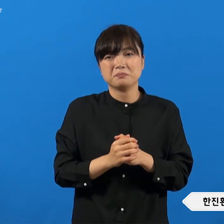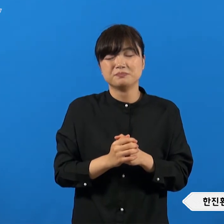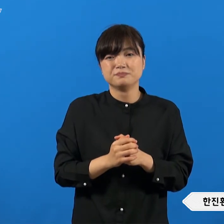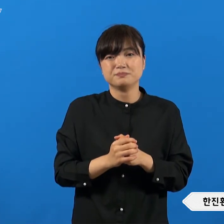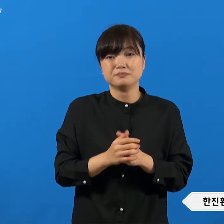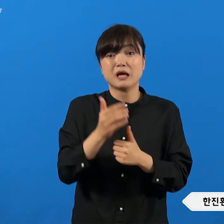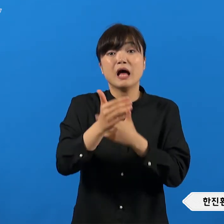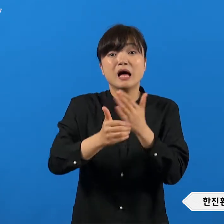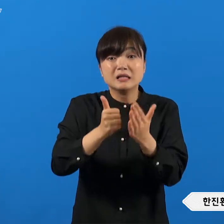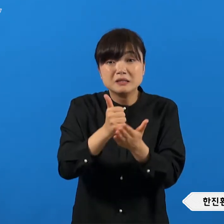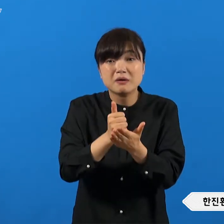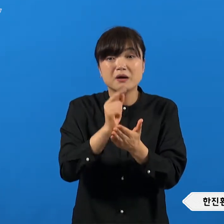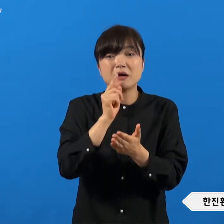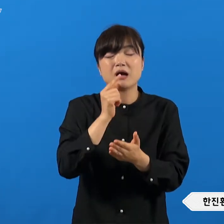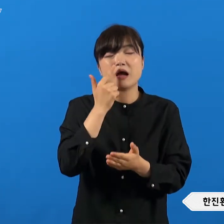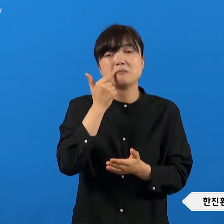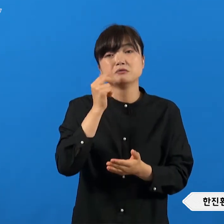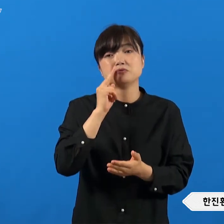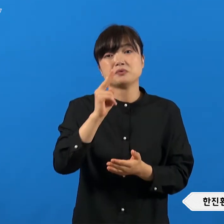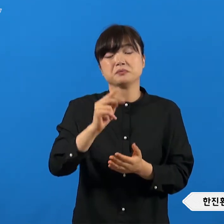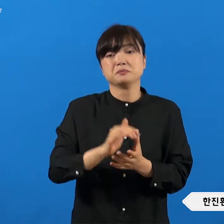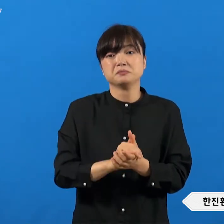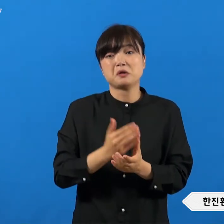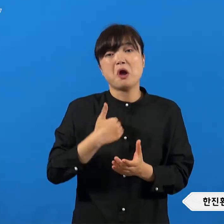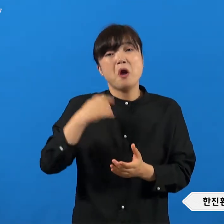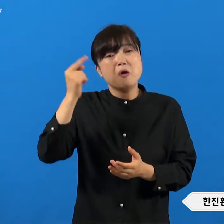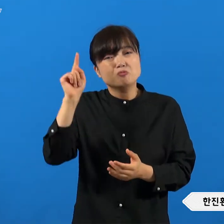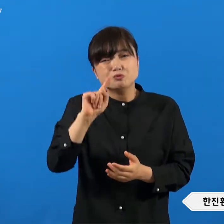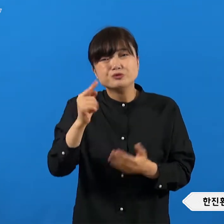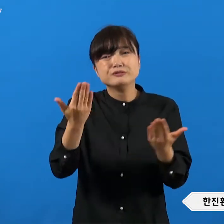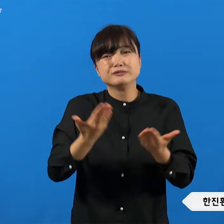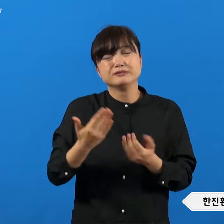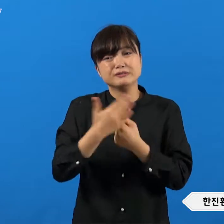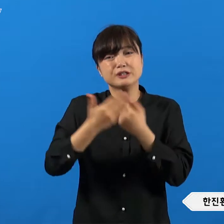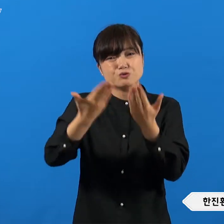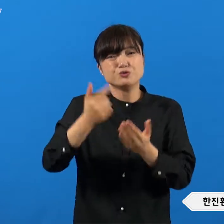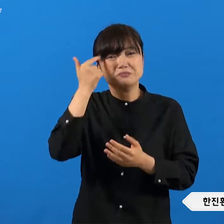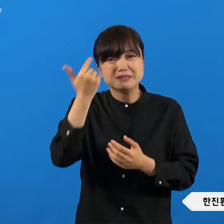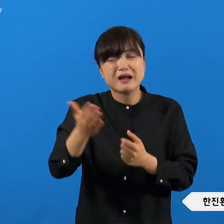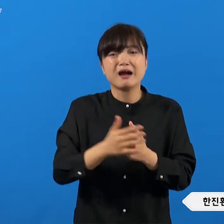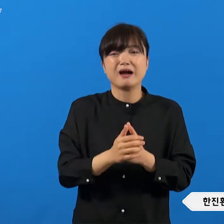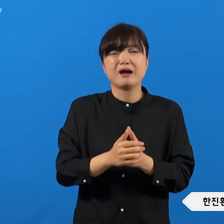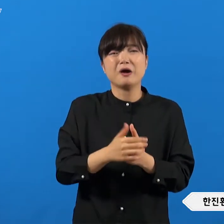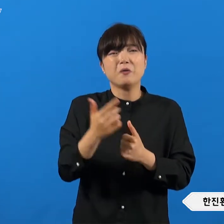있습니다. 하나님 아버지, 웬 은혜입니까? 웬 사랑입니까?